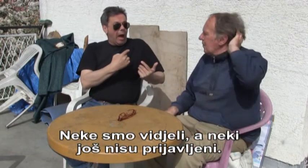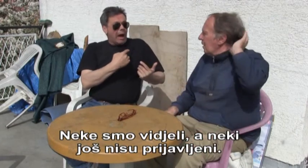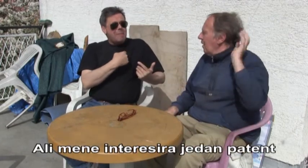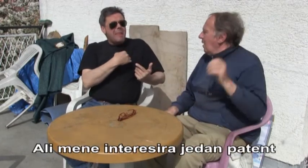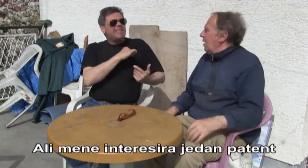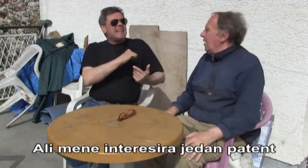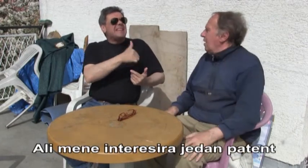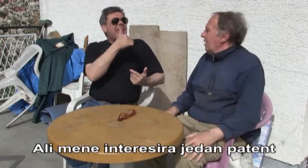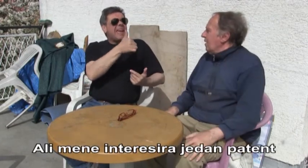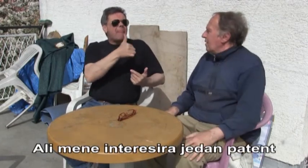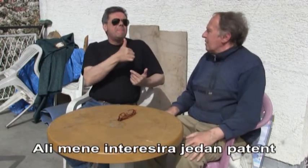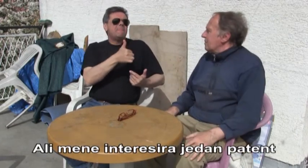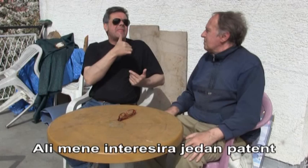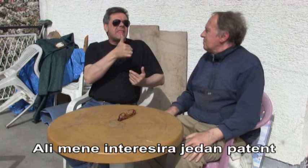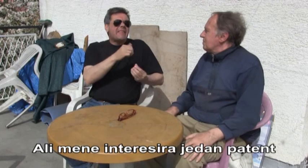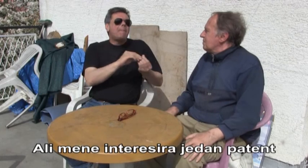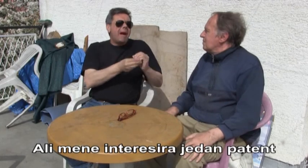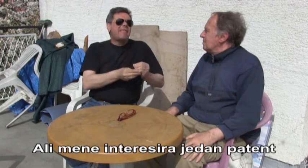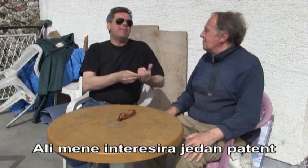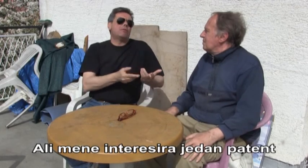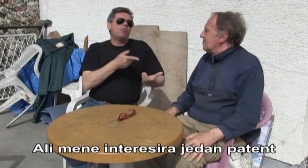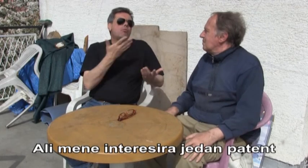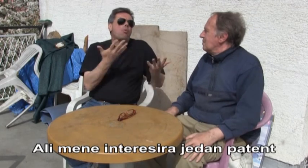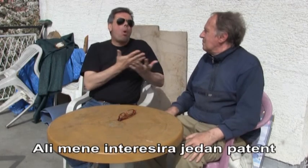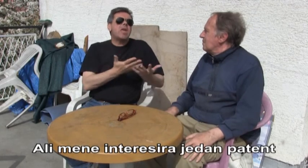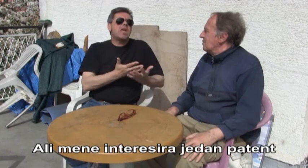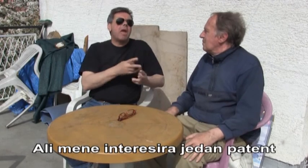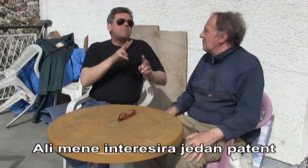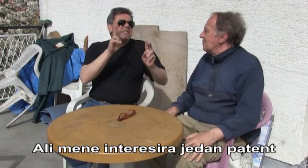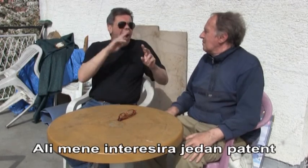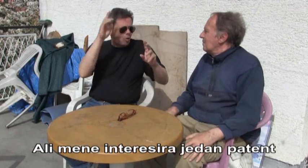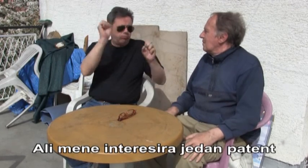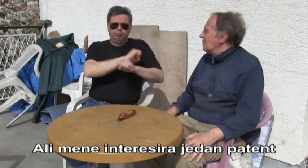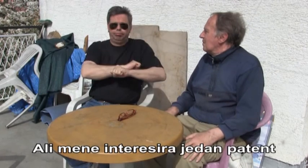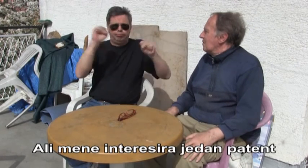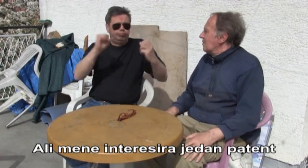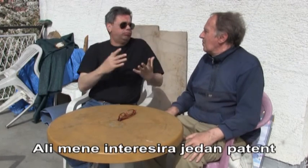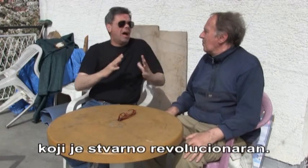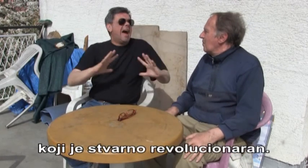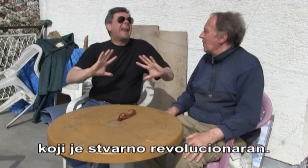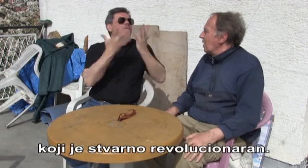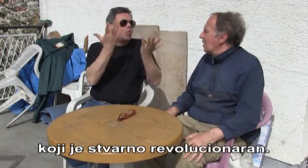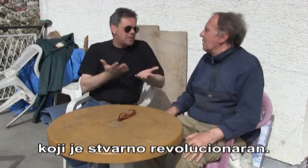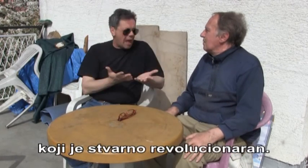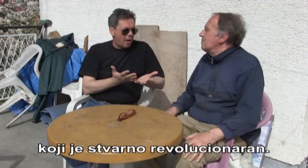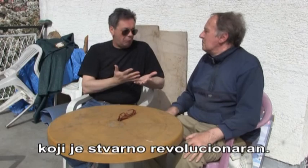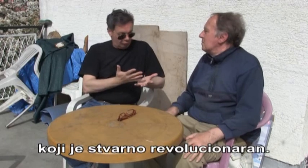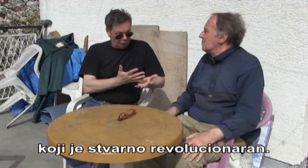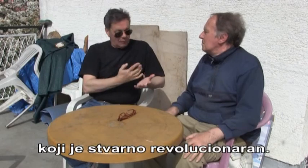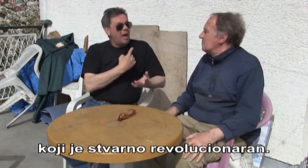Ali mene interesira jedan patent koji je stvarno revolucija.